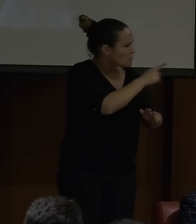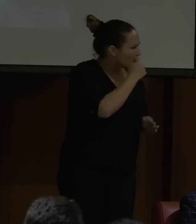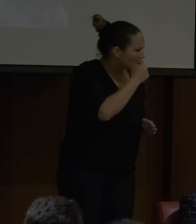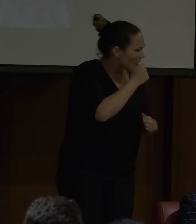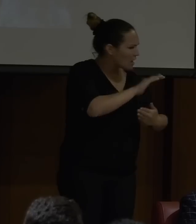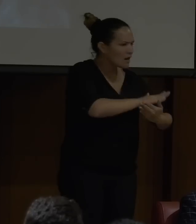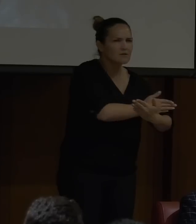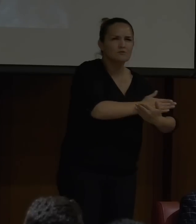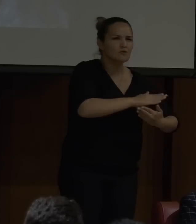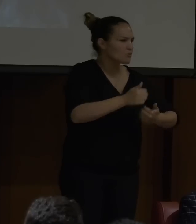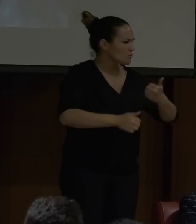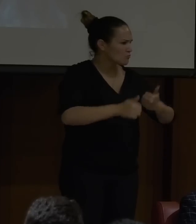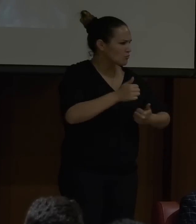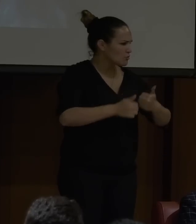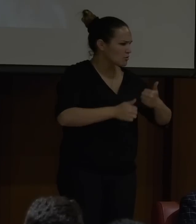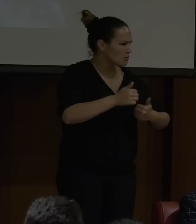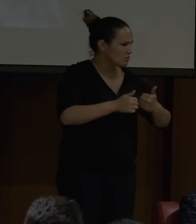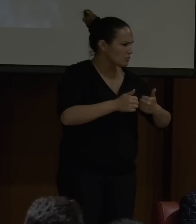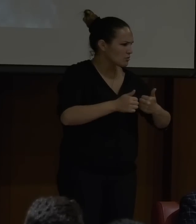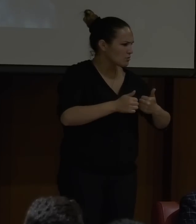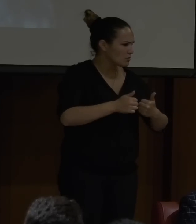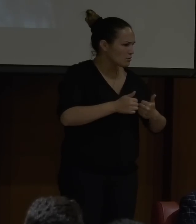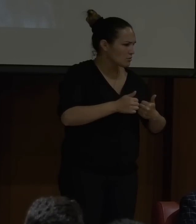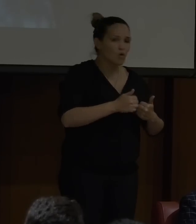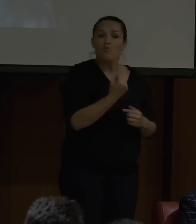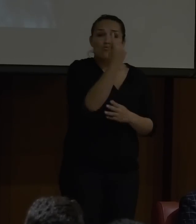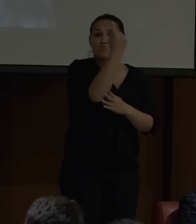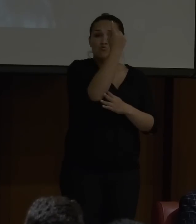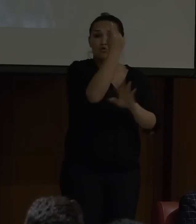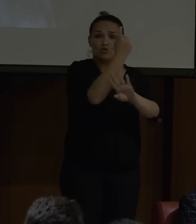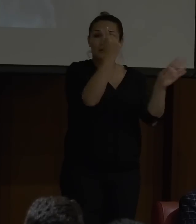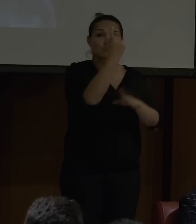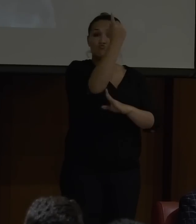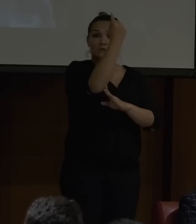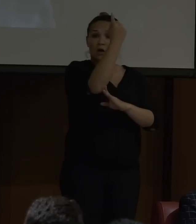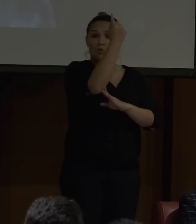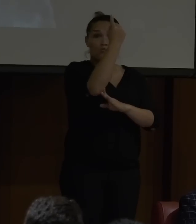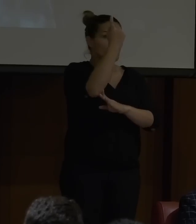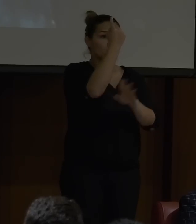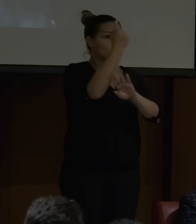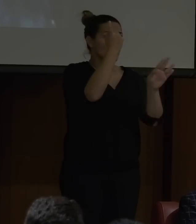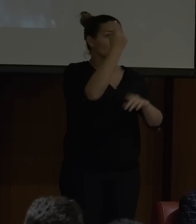papá, sería de un inmenso agrado para el corazón. Fue la única en tono menor que él hizo.